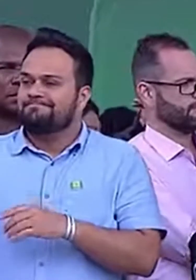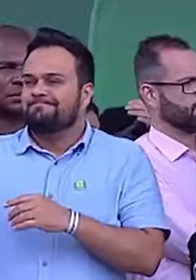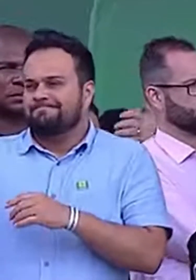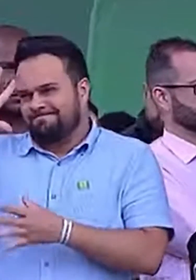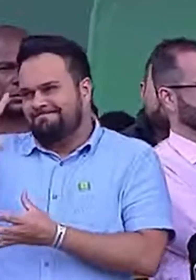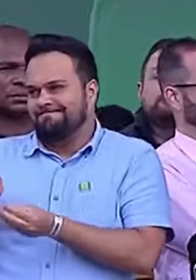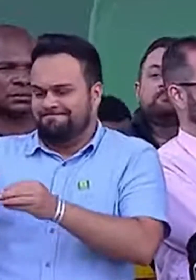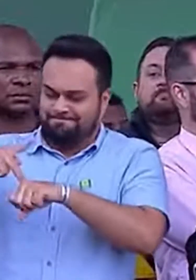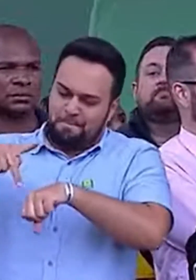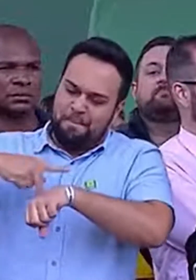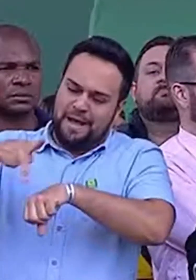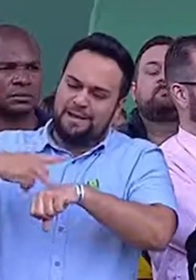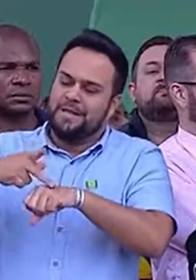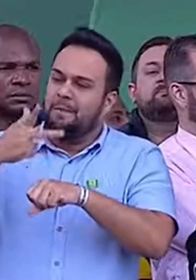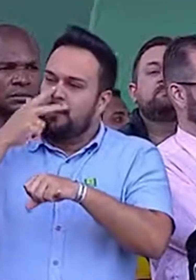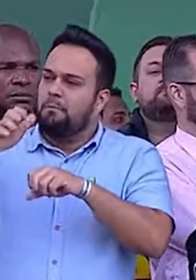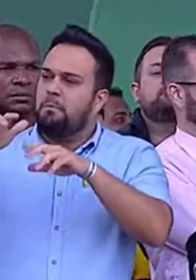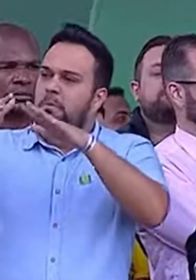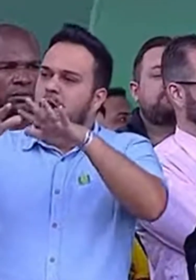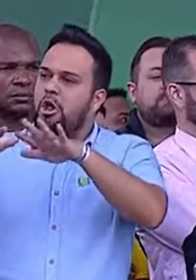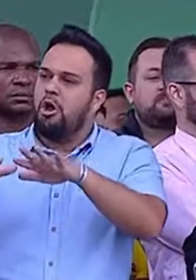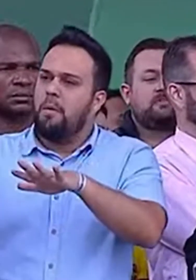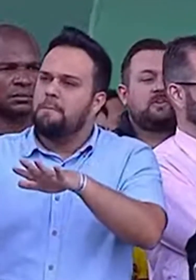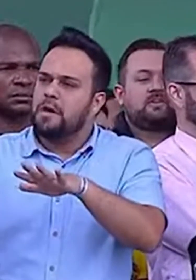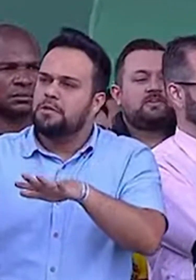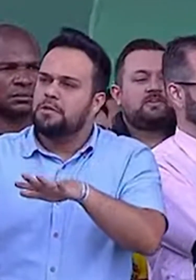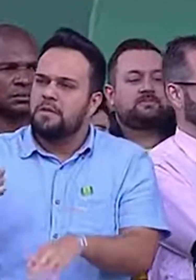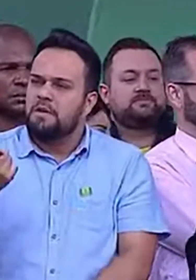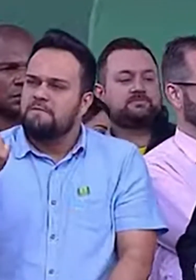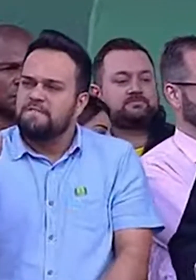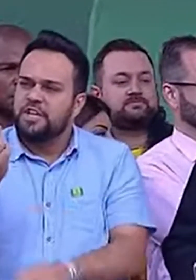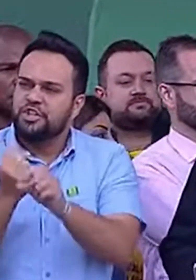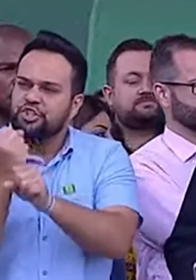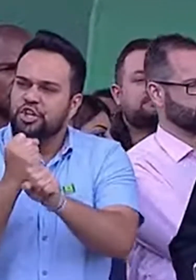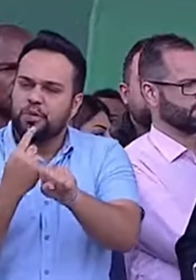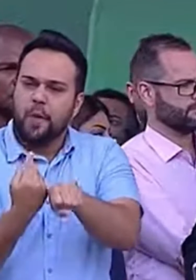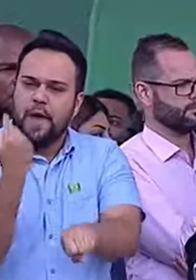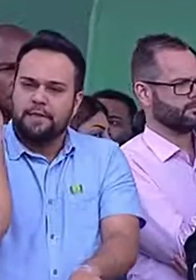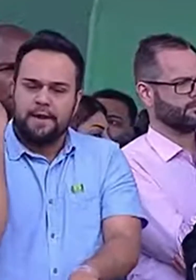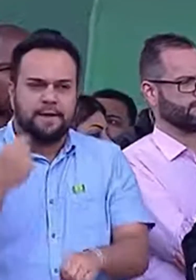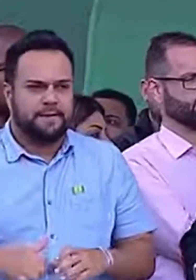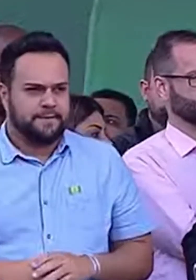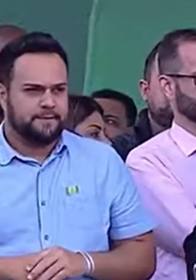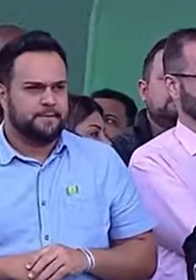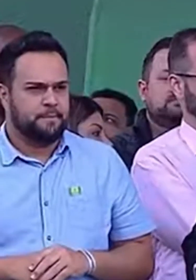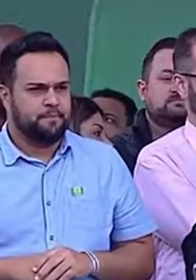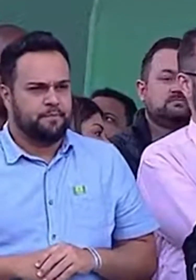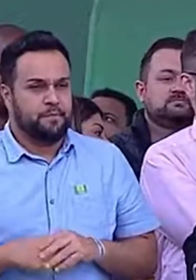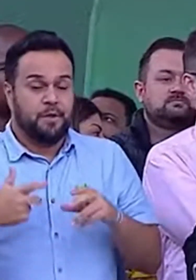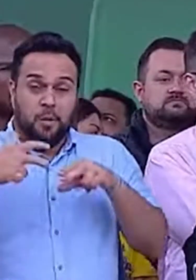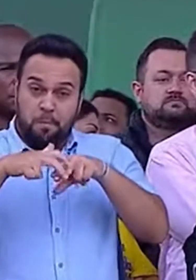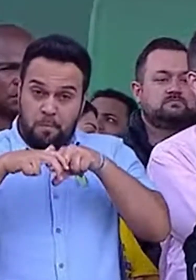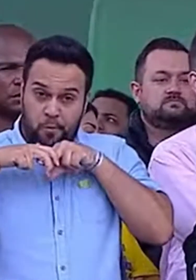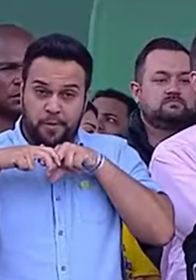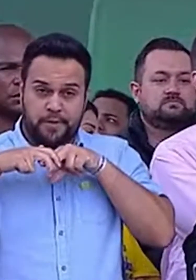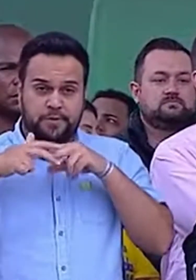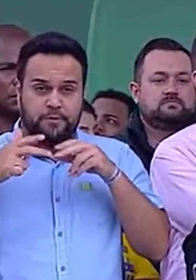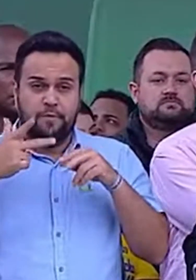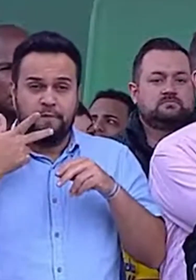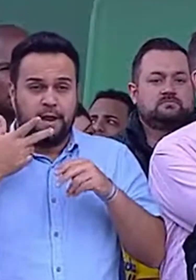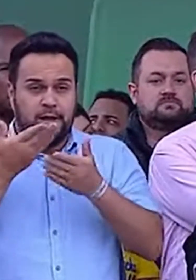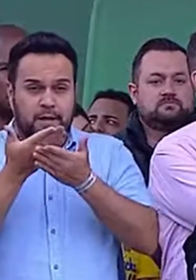administrado aproximadamente 20 anos a e assim sendo